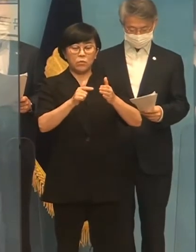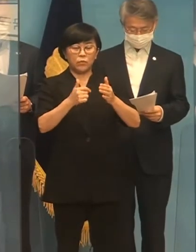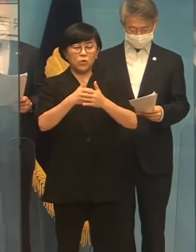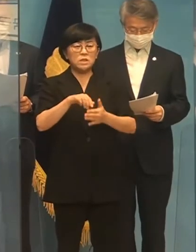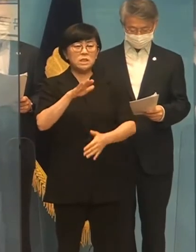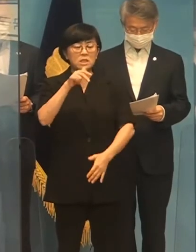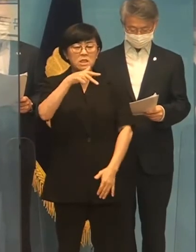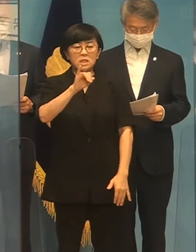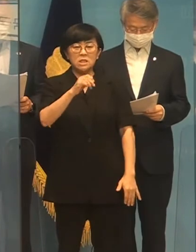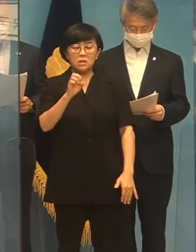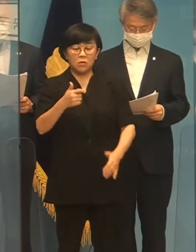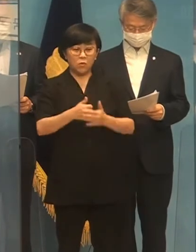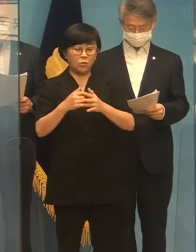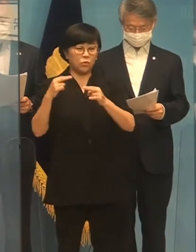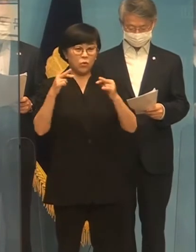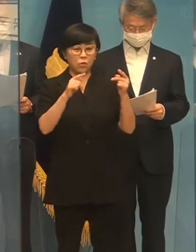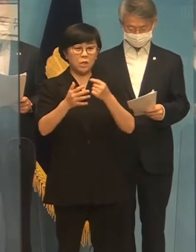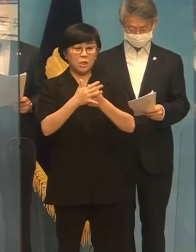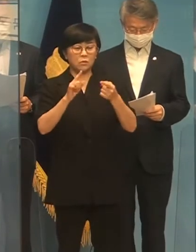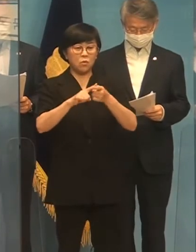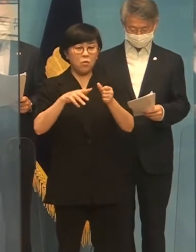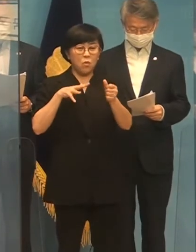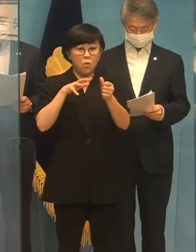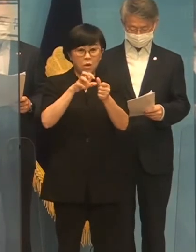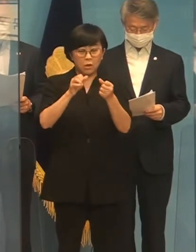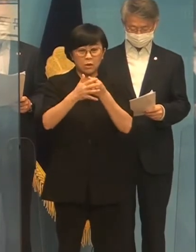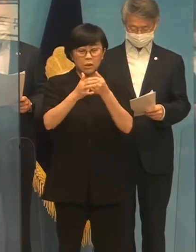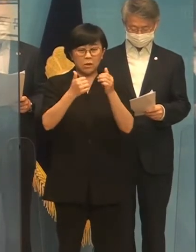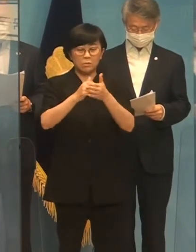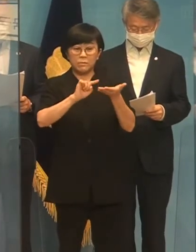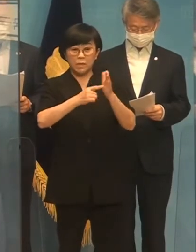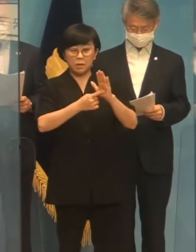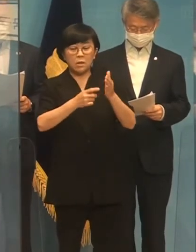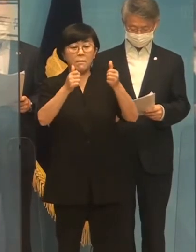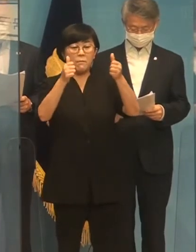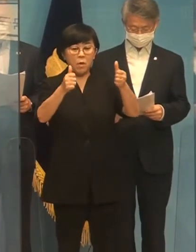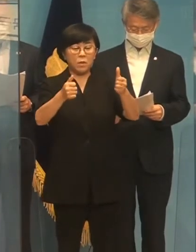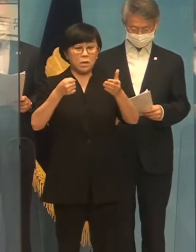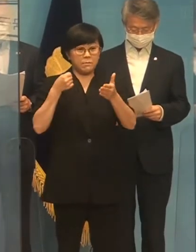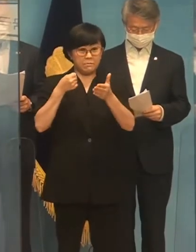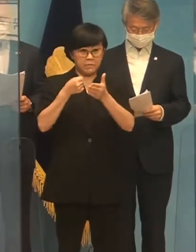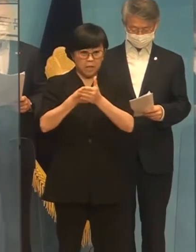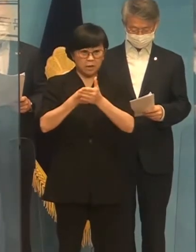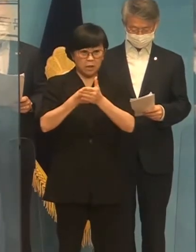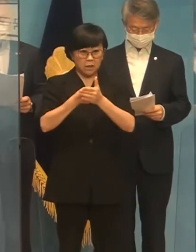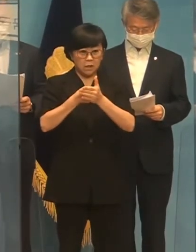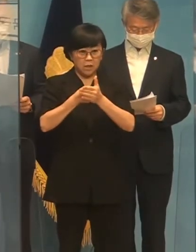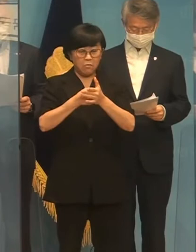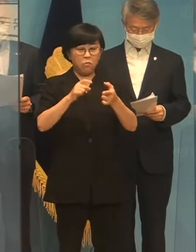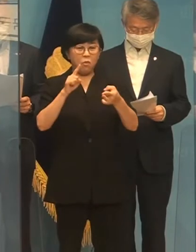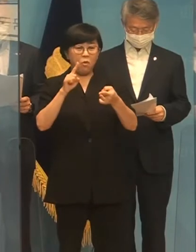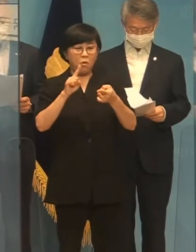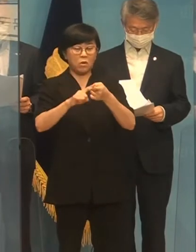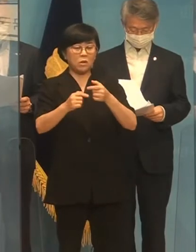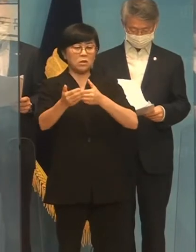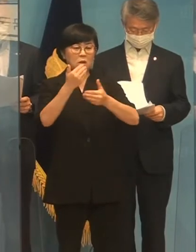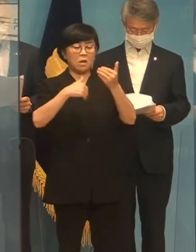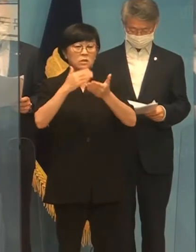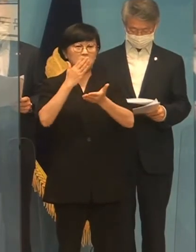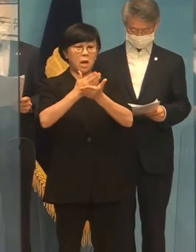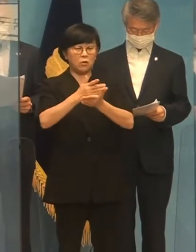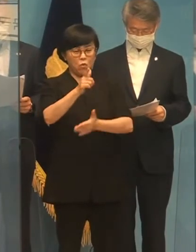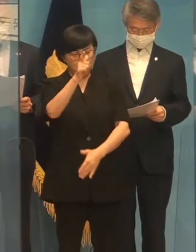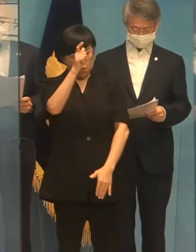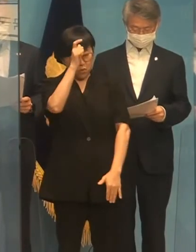또는 근거 없는 비난이나 공격으로 치부하며 법원의 판단을 신성 불가침의 영역으로